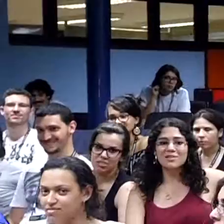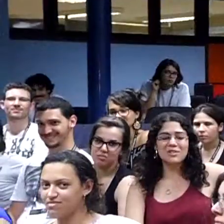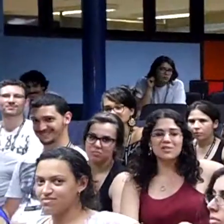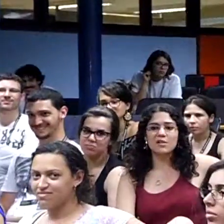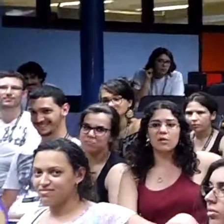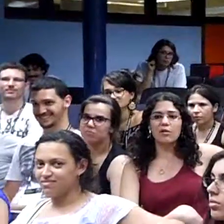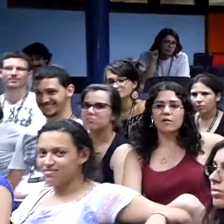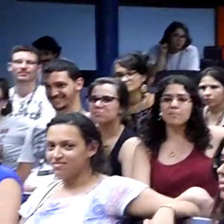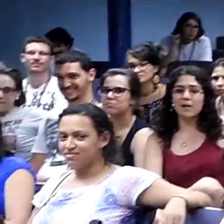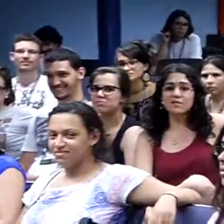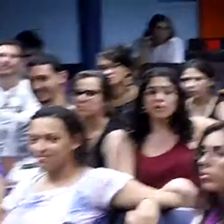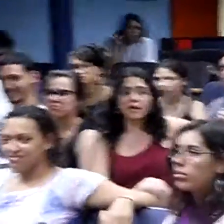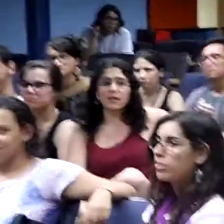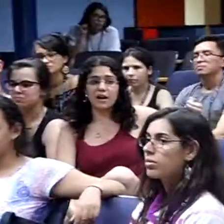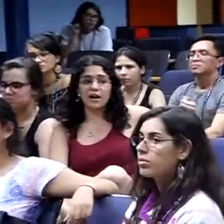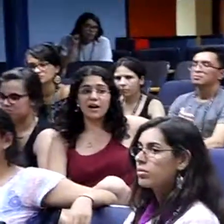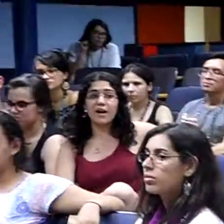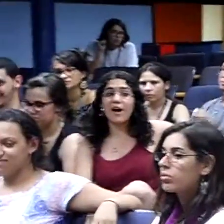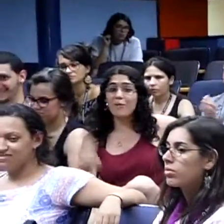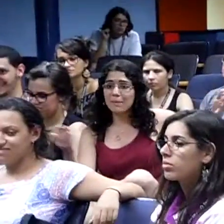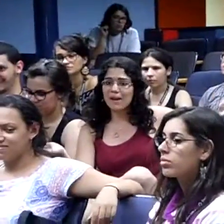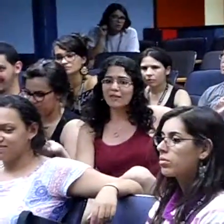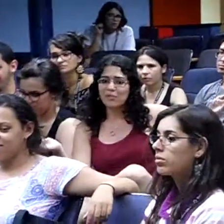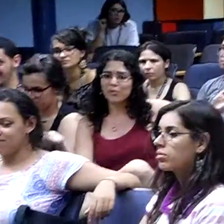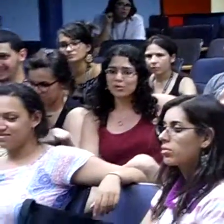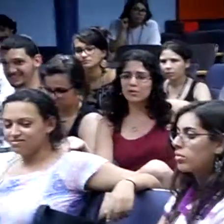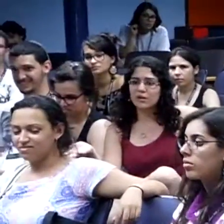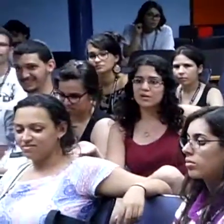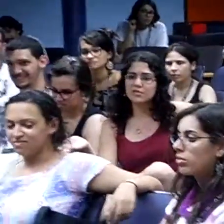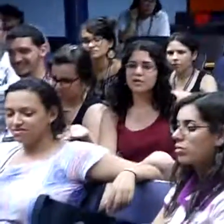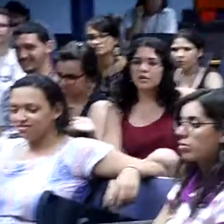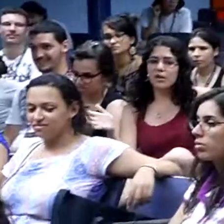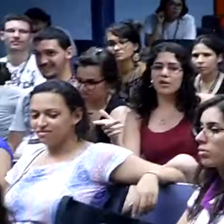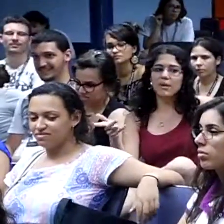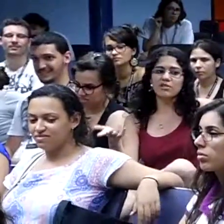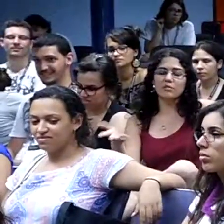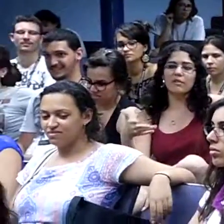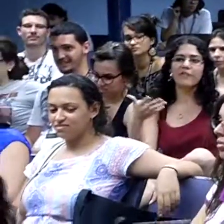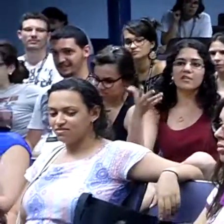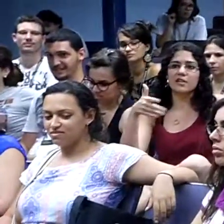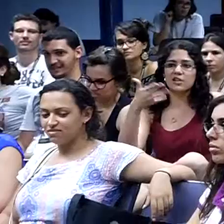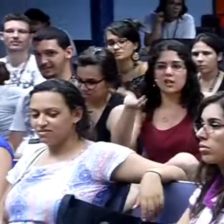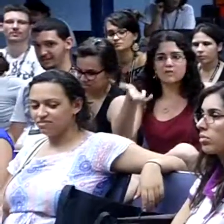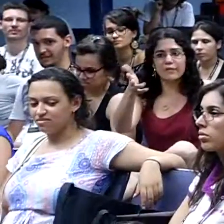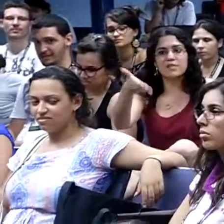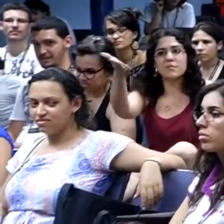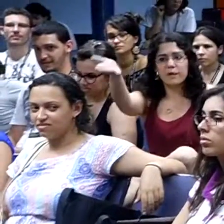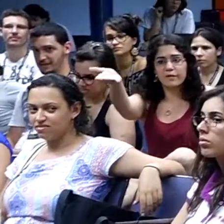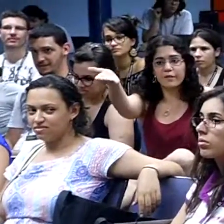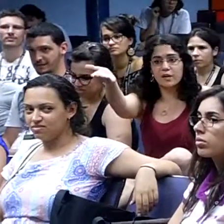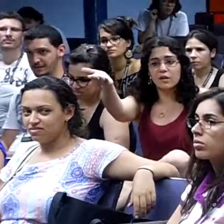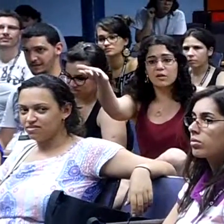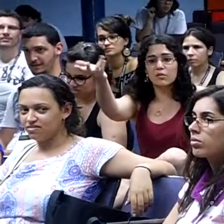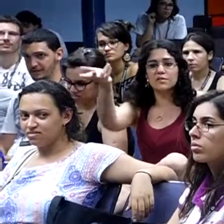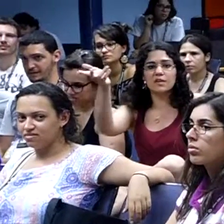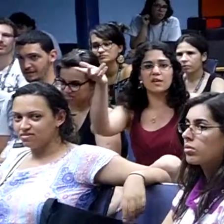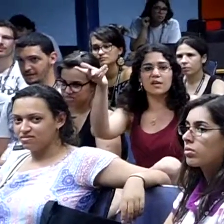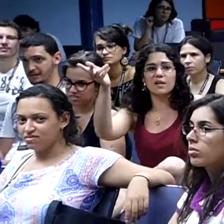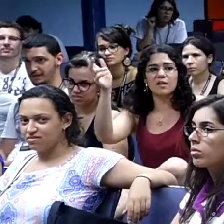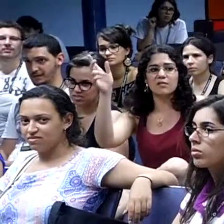Imagina só, para soletrar é uma palavra muito grande. Eu imagino que seja até difícil para a Fran conseguir,